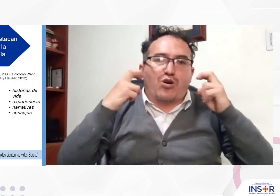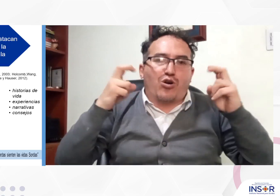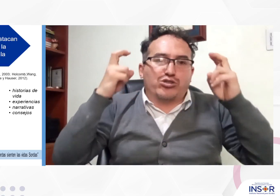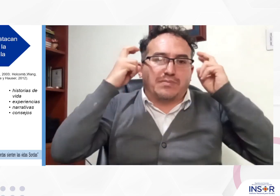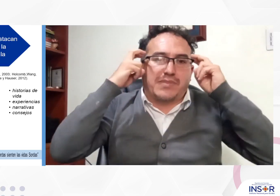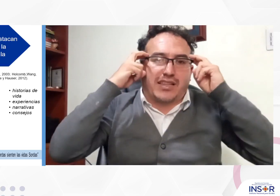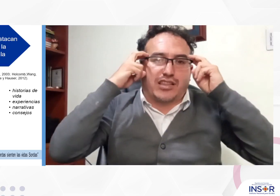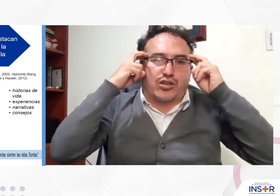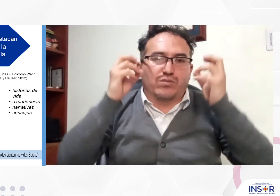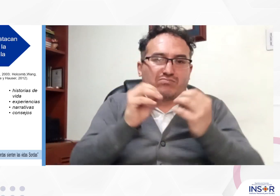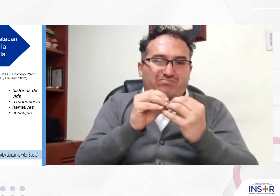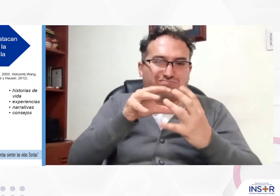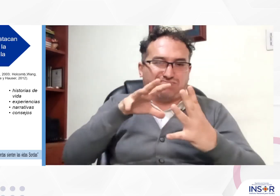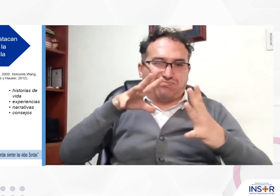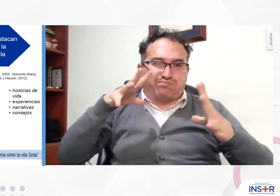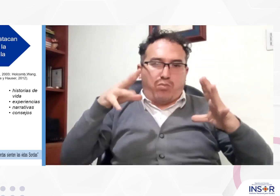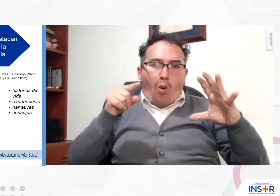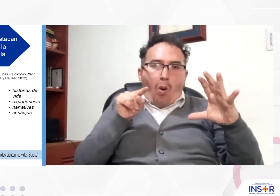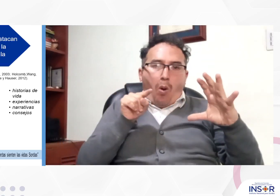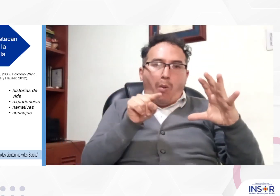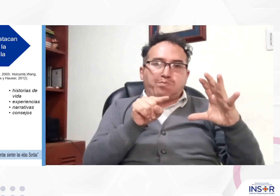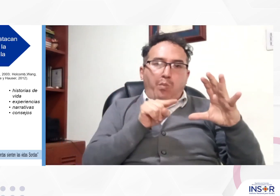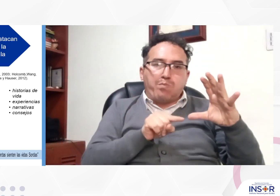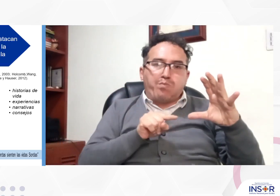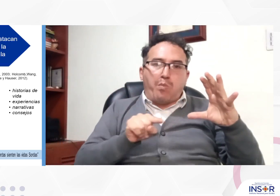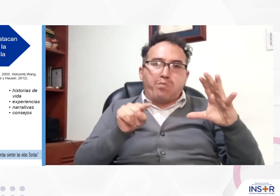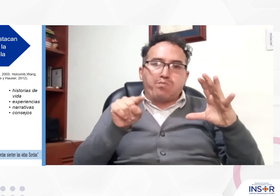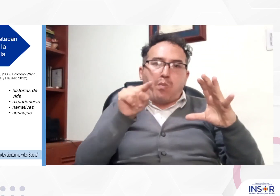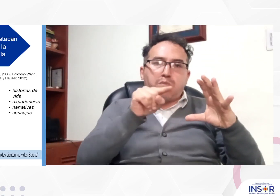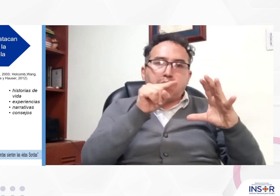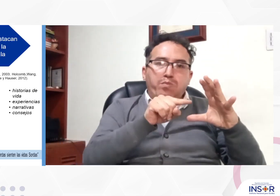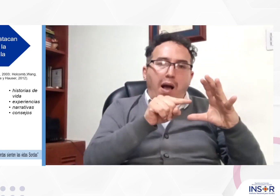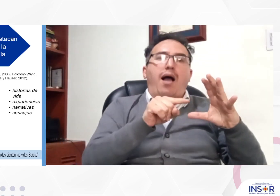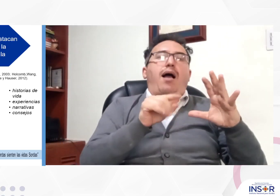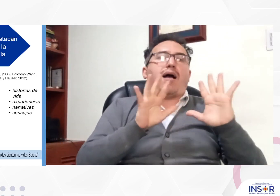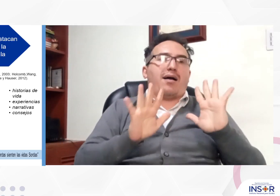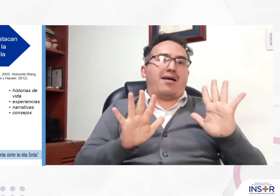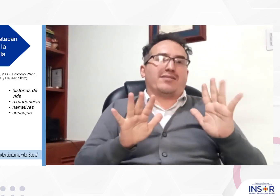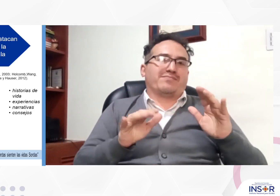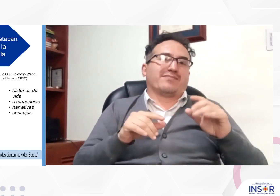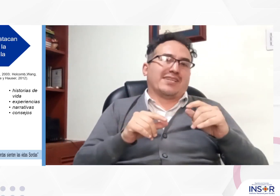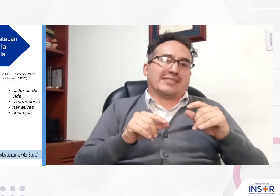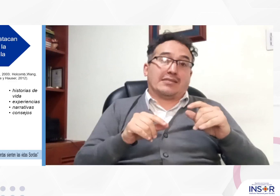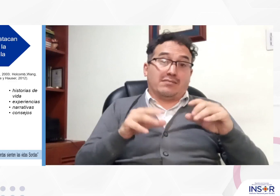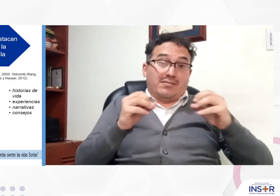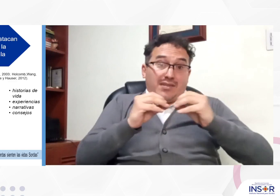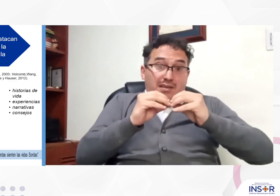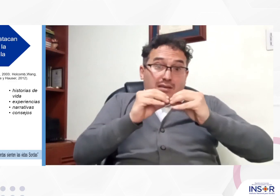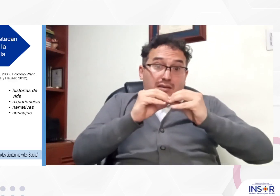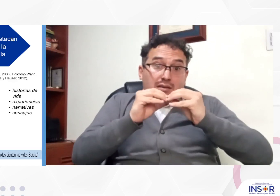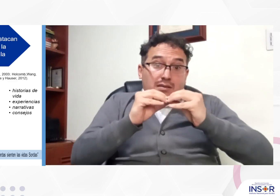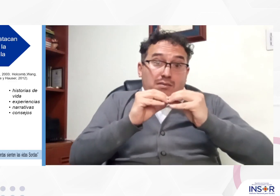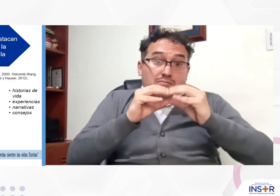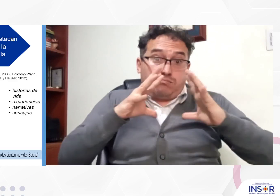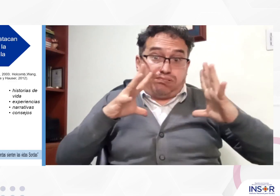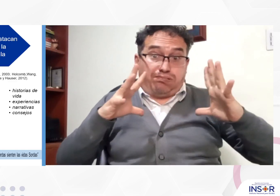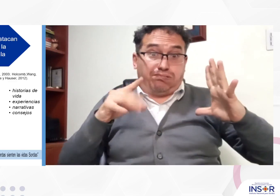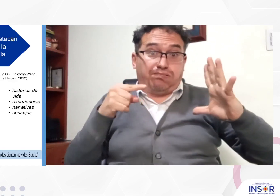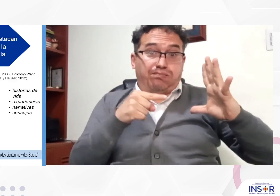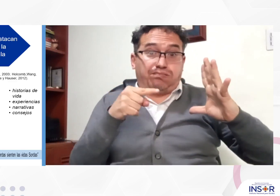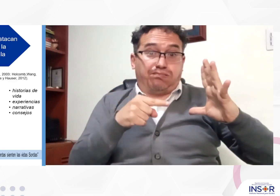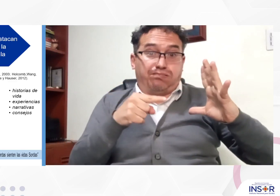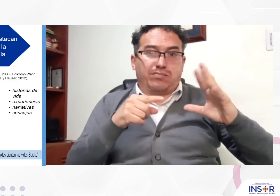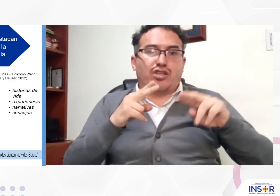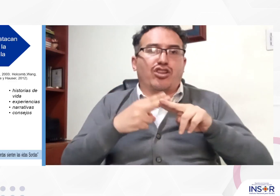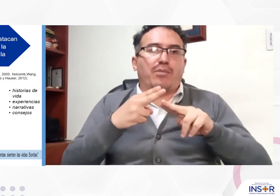fue una recopilación de esos conocimientos y lo que hice fue trazarlo en esta figura que ustedes ven en pantalla y a